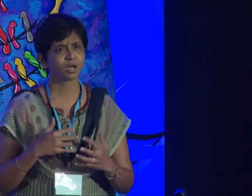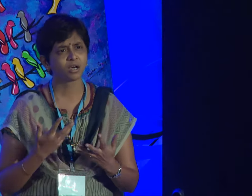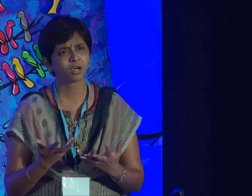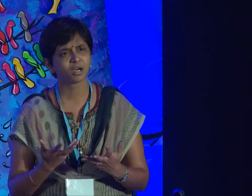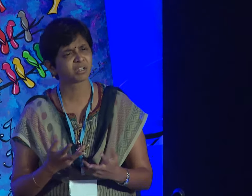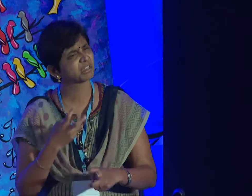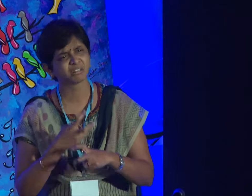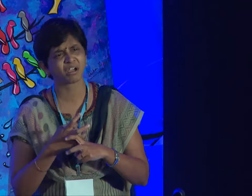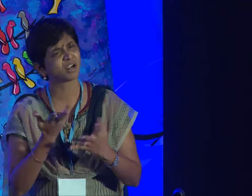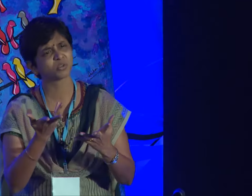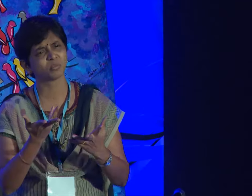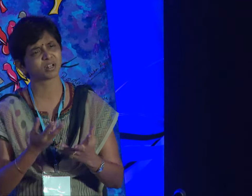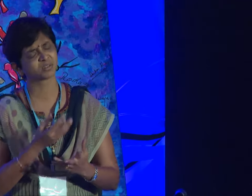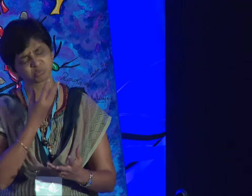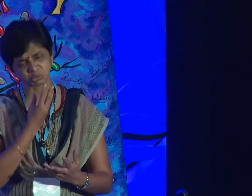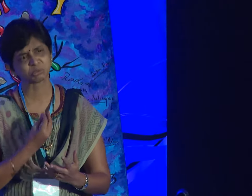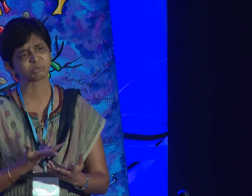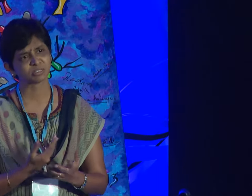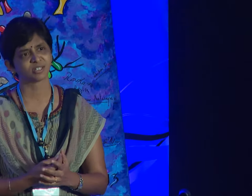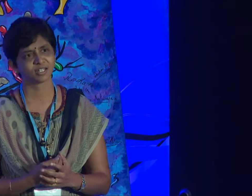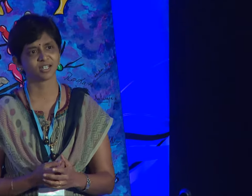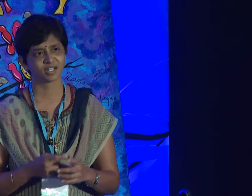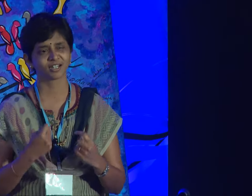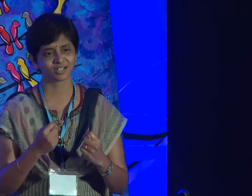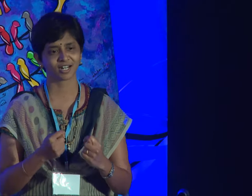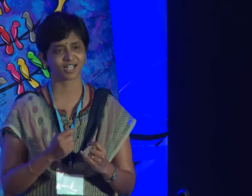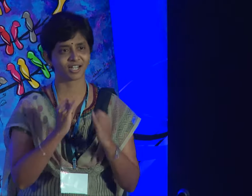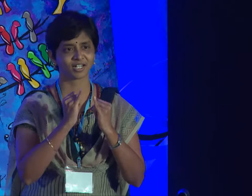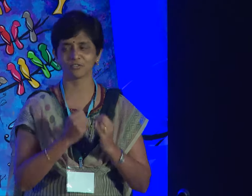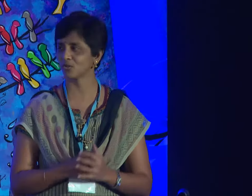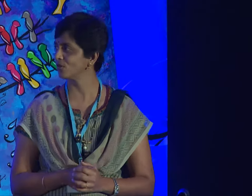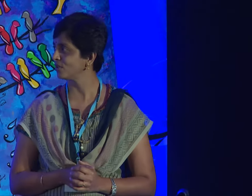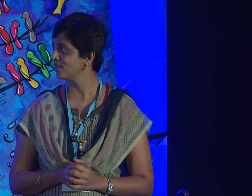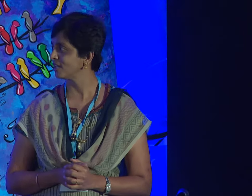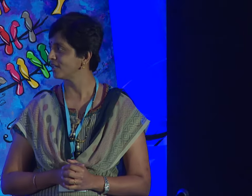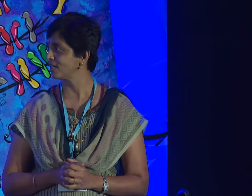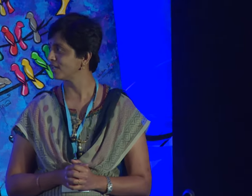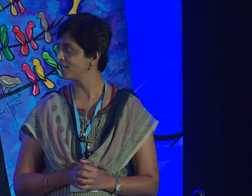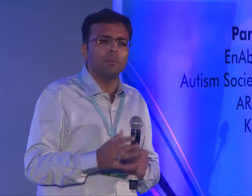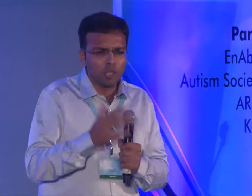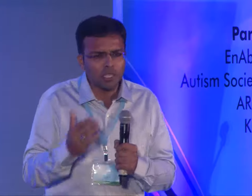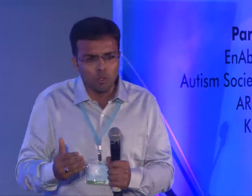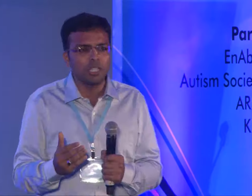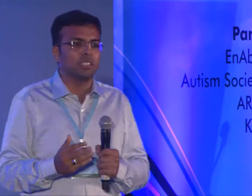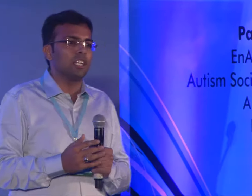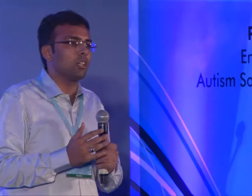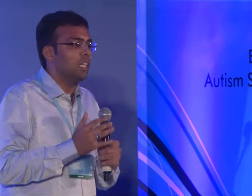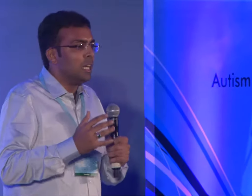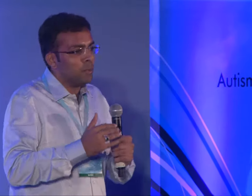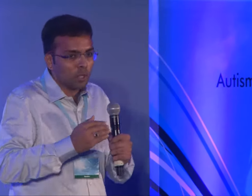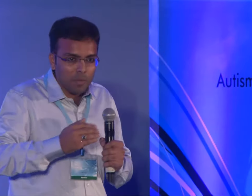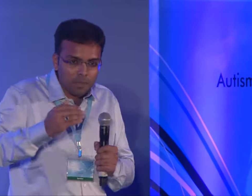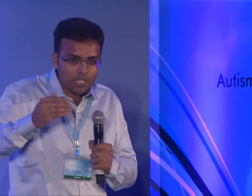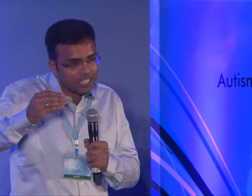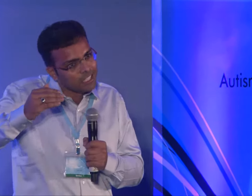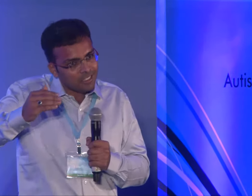इतना डिफिकल्ट होता है, आप छत्रसाल स्टेडियम में 150 रेसलर्स हैं, 150 रेसलर्स, और उनमें से सिर्फ ये एक डेफ है, तो आपको कितना मुश्किल लगता है। और